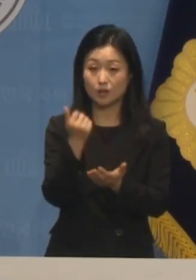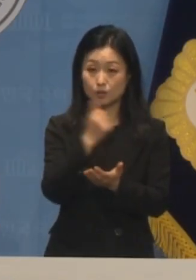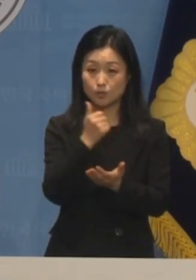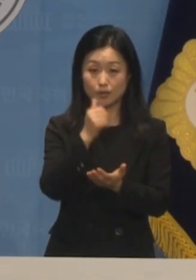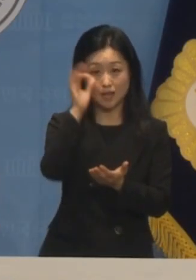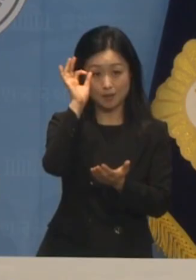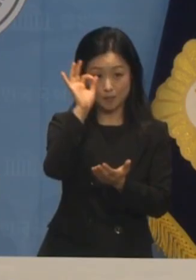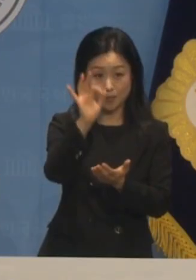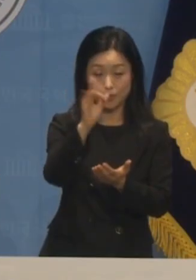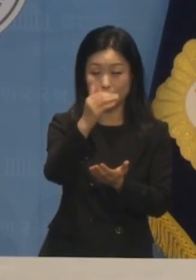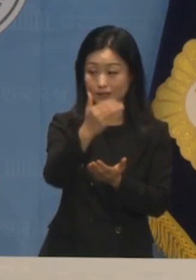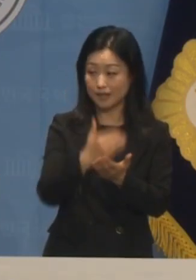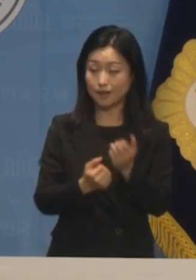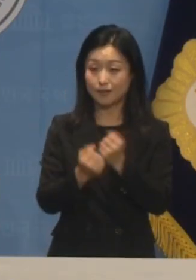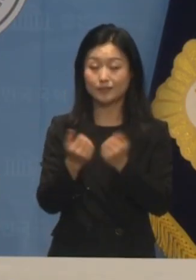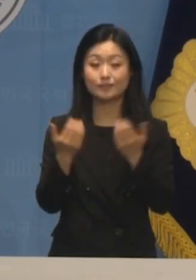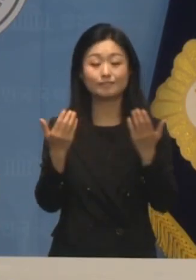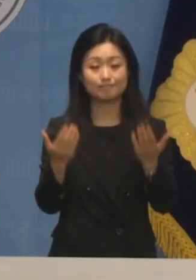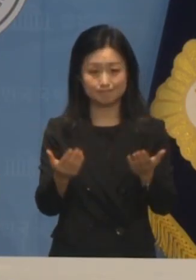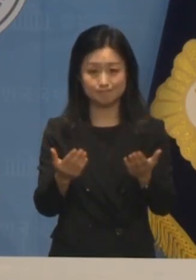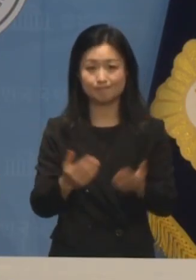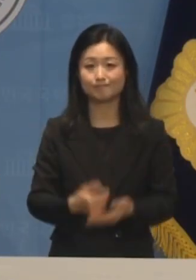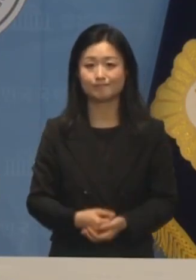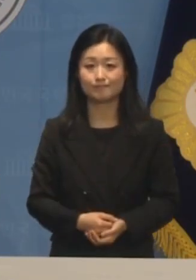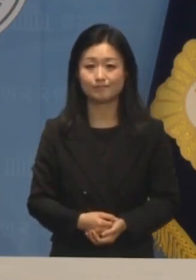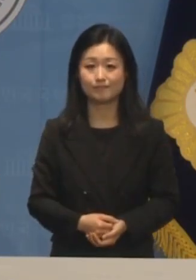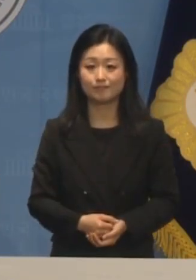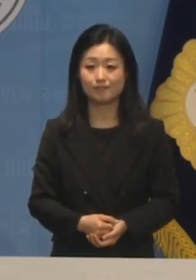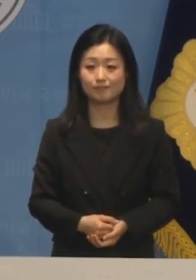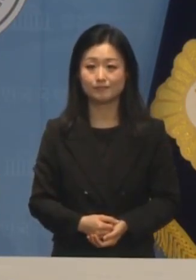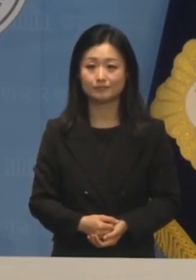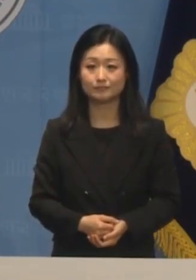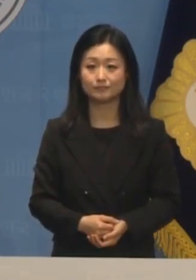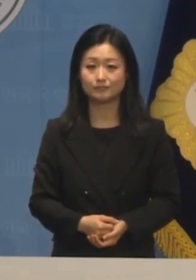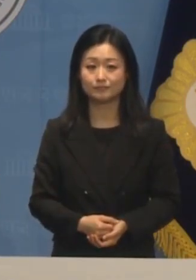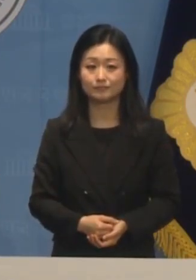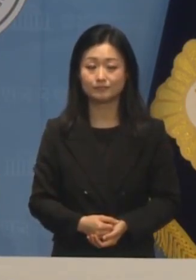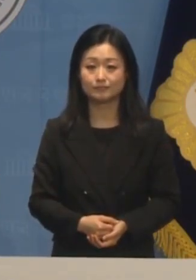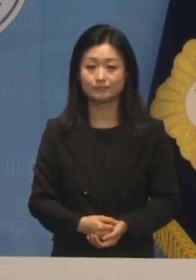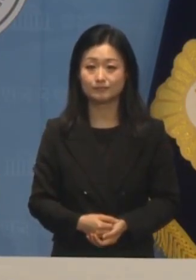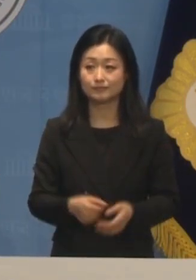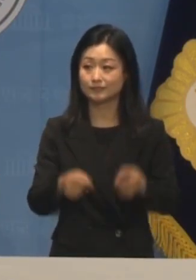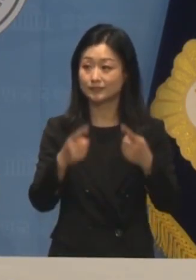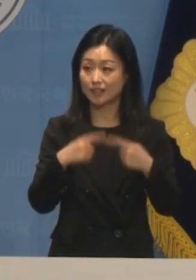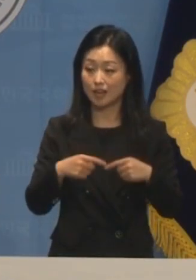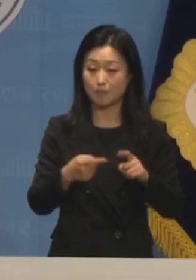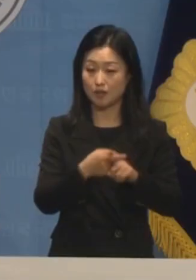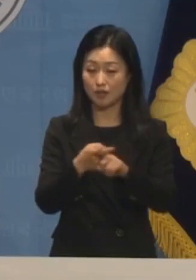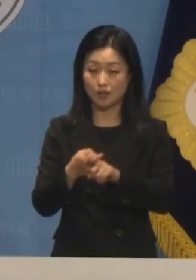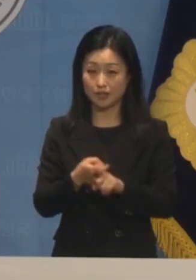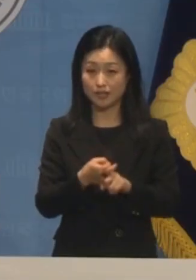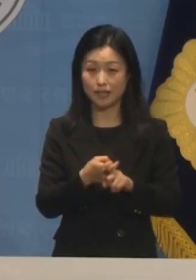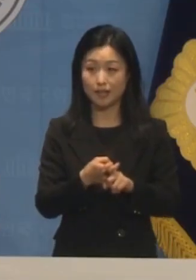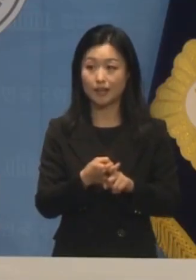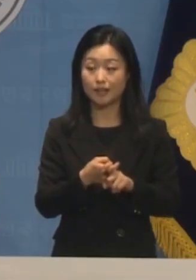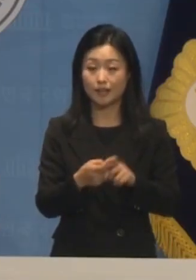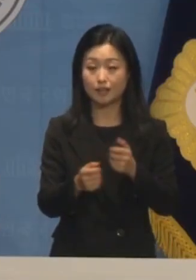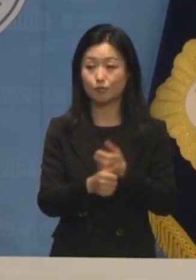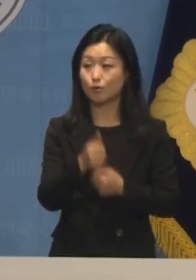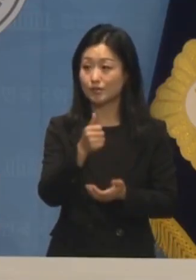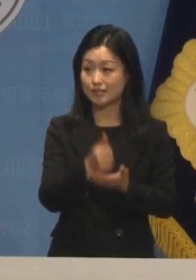포함한 기자회견문을 낭독하는 순서로 진행하도록 하겠습니다. 먼저 참여연대 최혜지